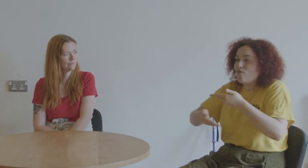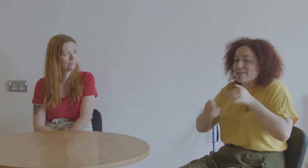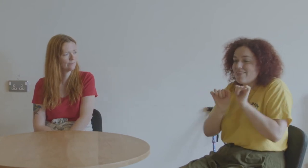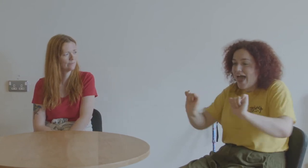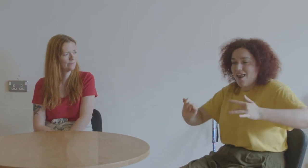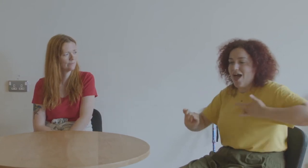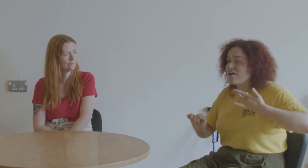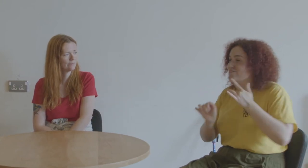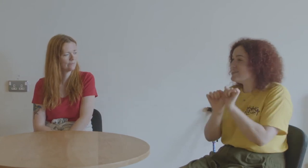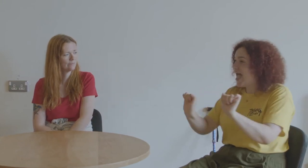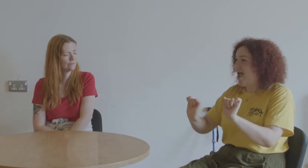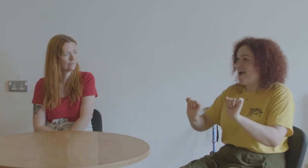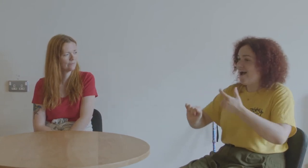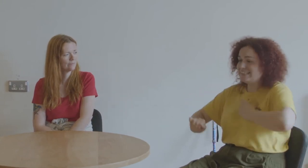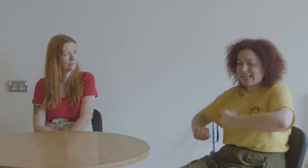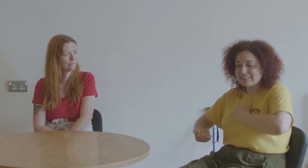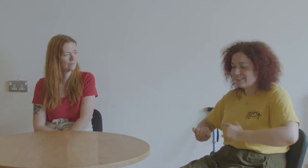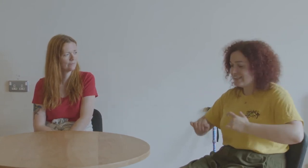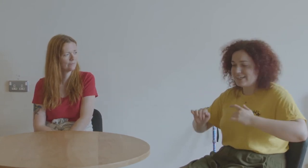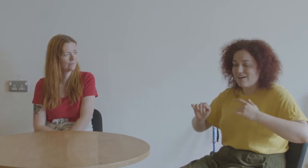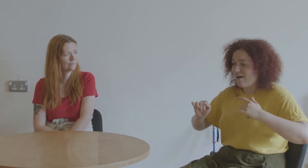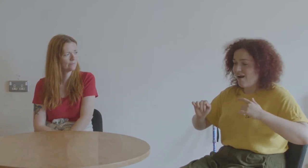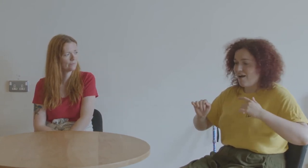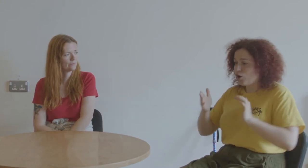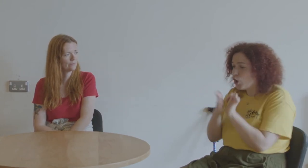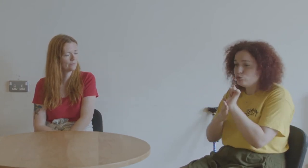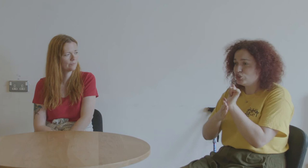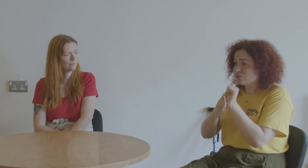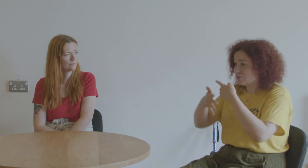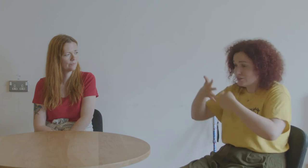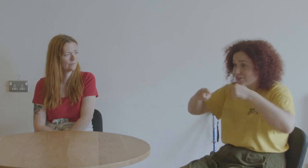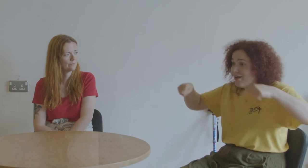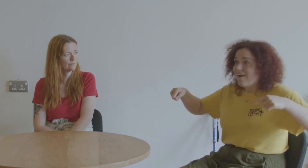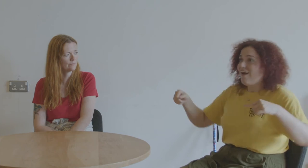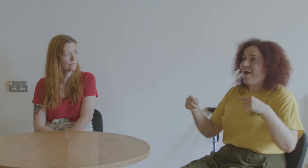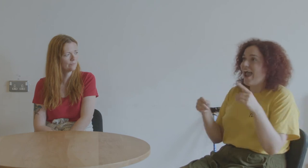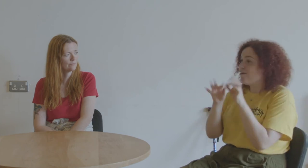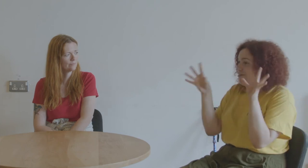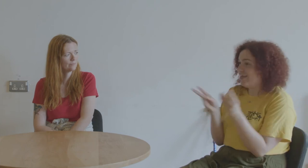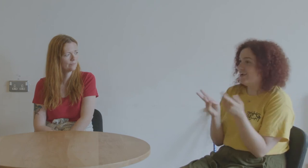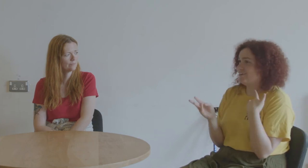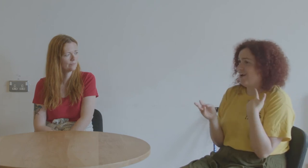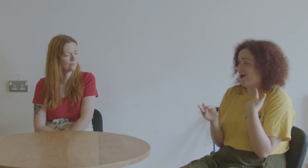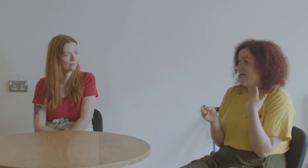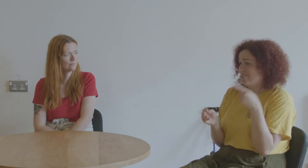'r llyfr yn dangos stori nhw ar wahanol